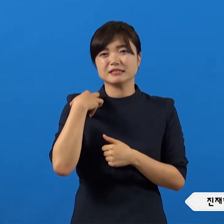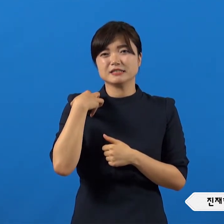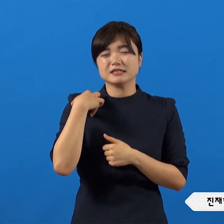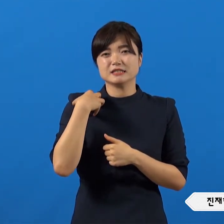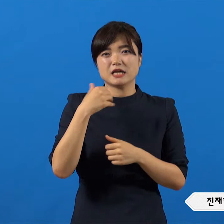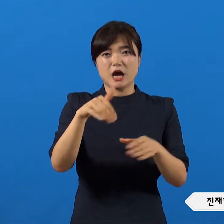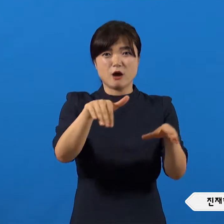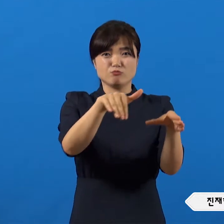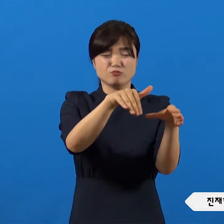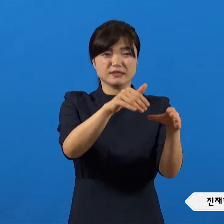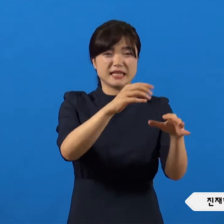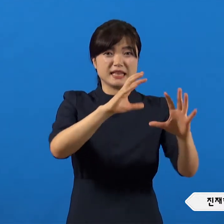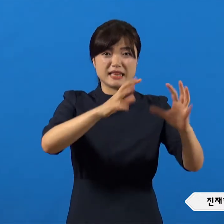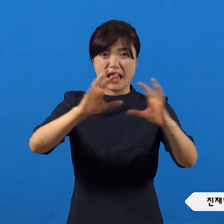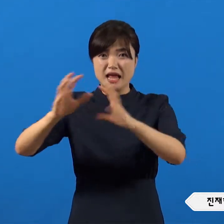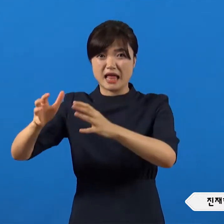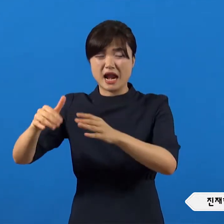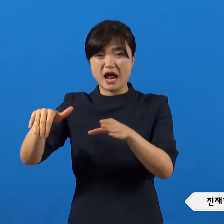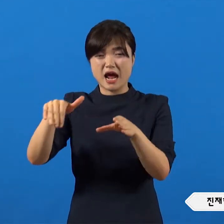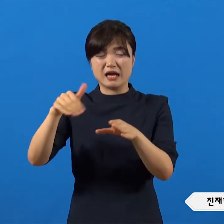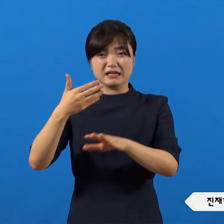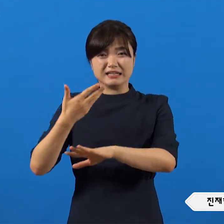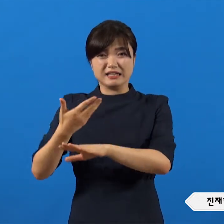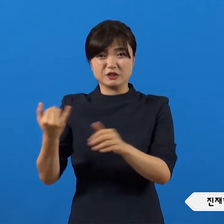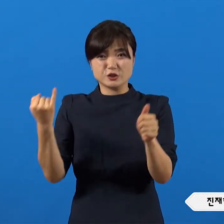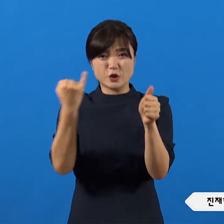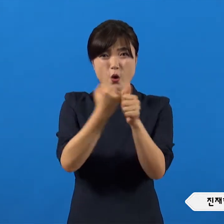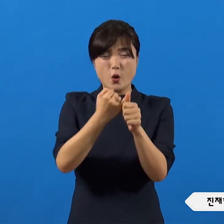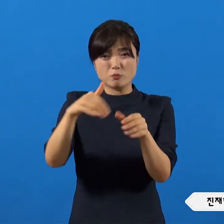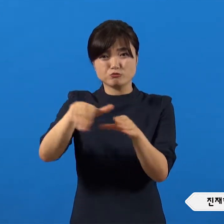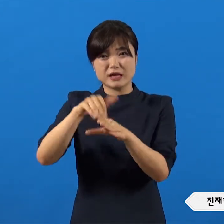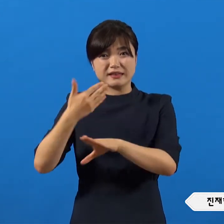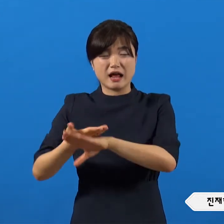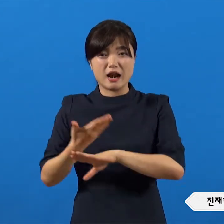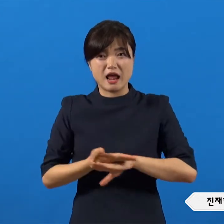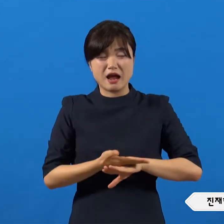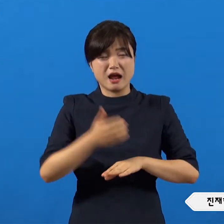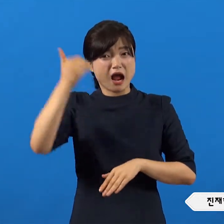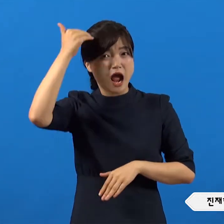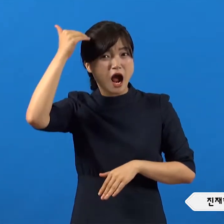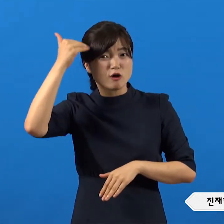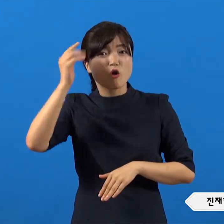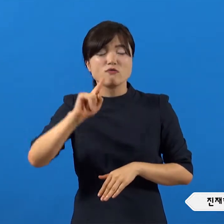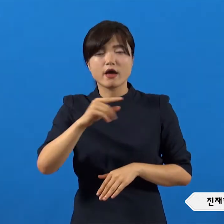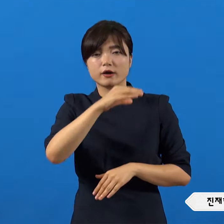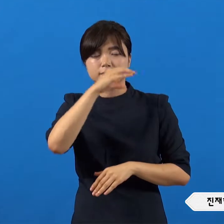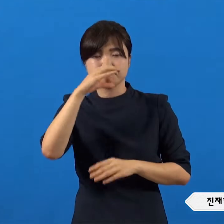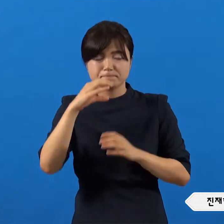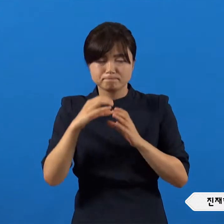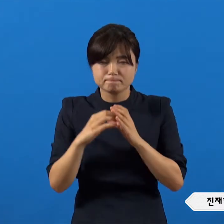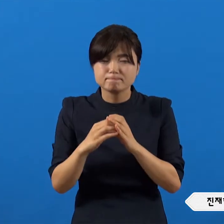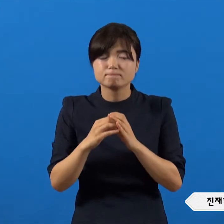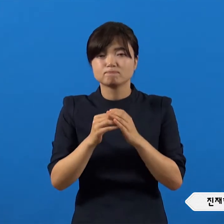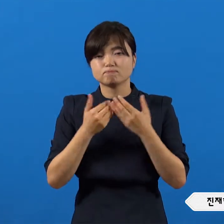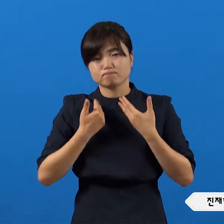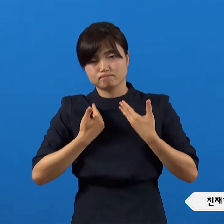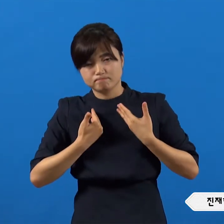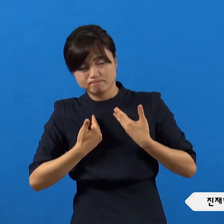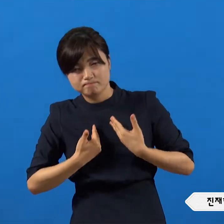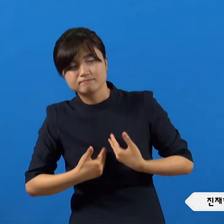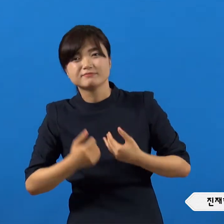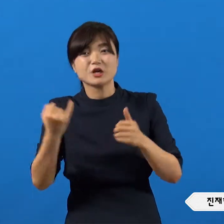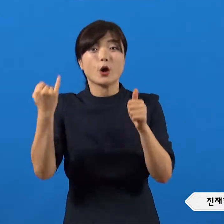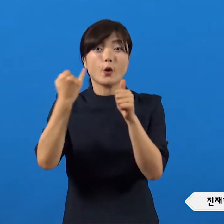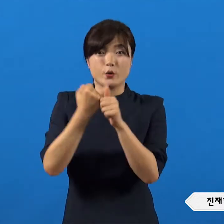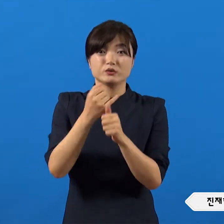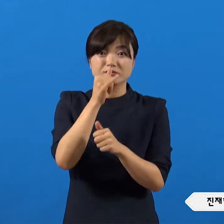문화마다 결혼식이 각각 다르지 않습니까? 그러니까 우리 한국은 그래도 제일 엄숙하고 경건한 결혼식